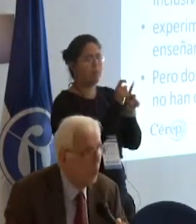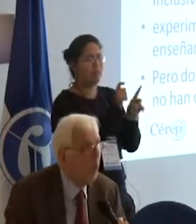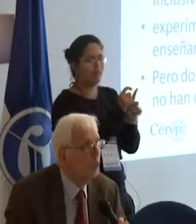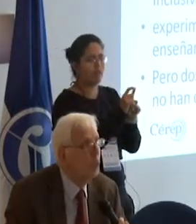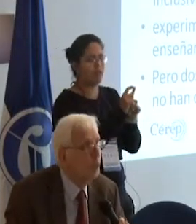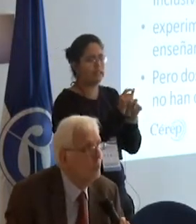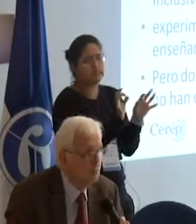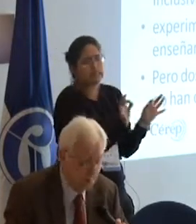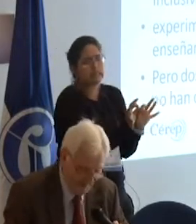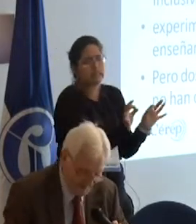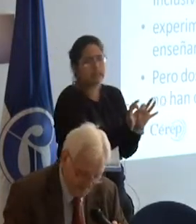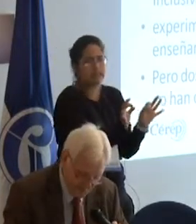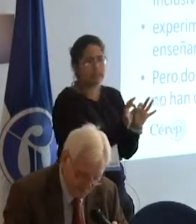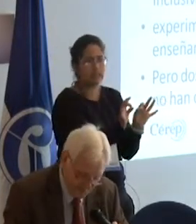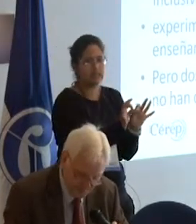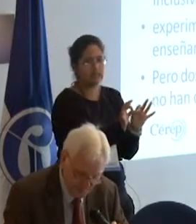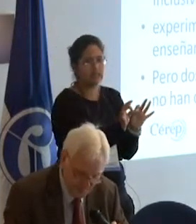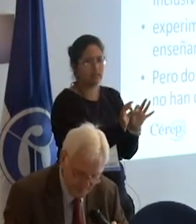muchas más palabras simples